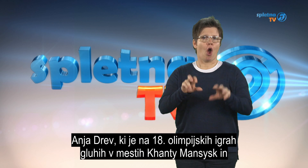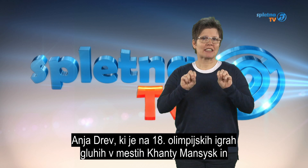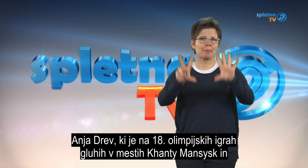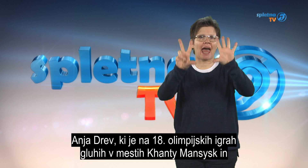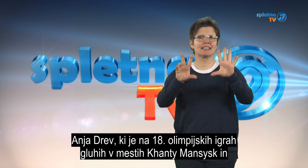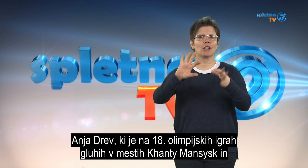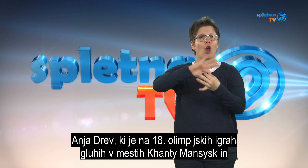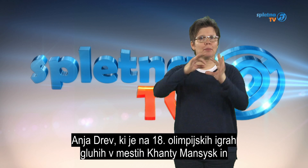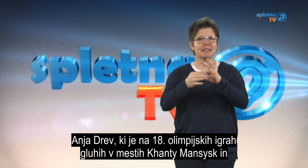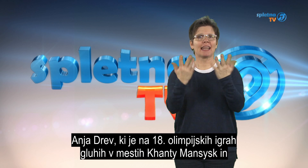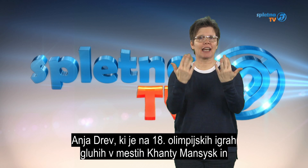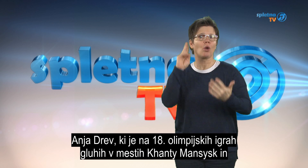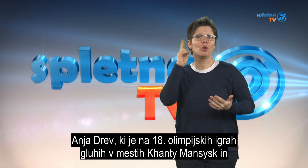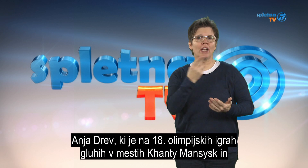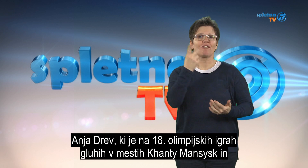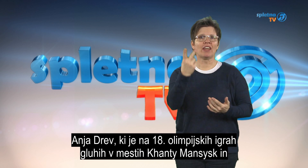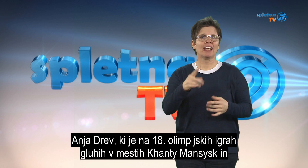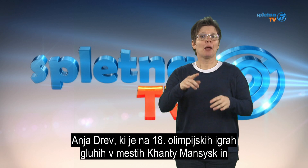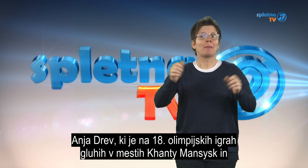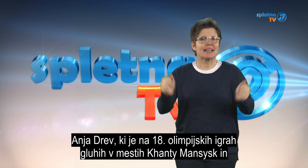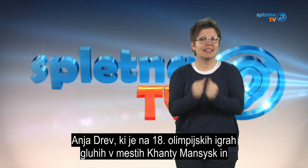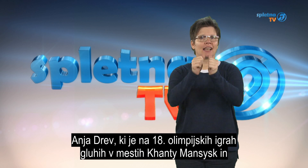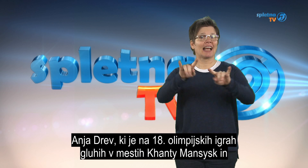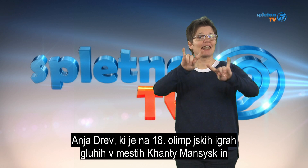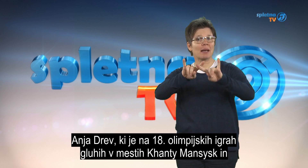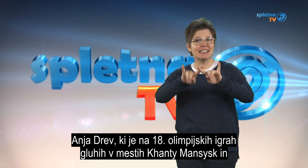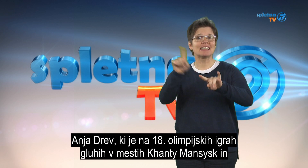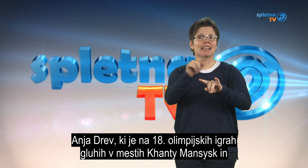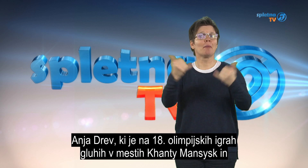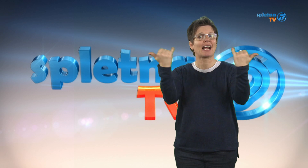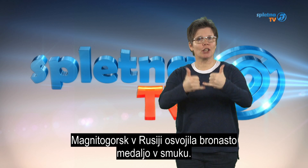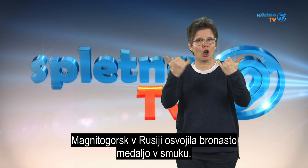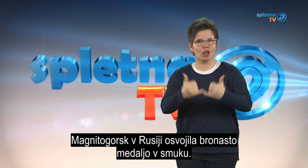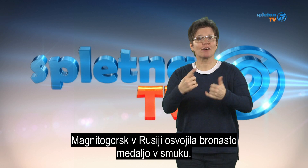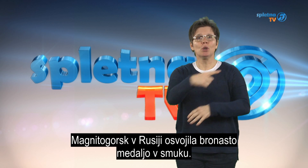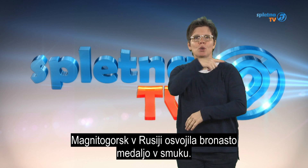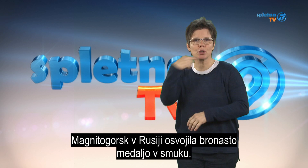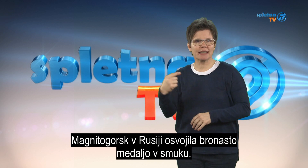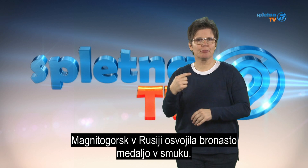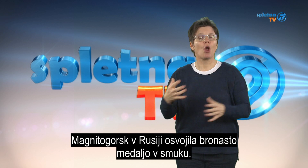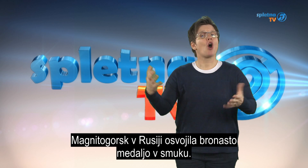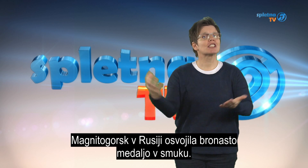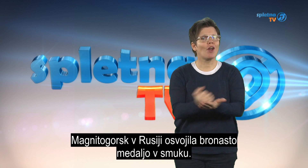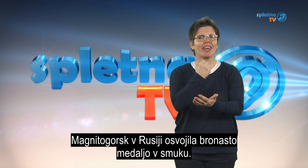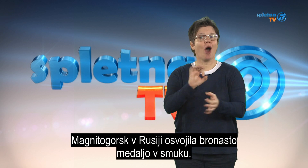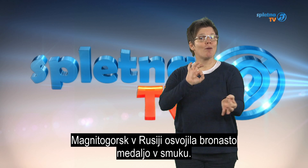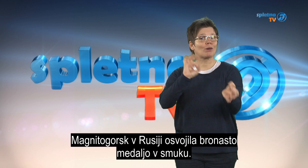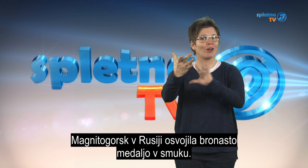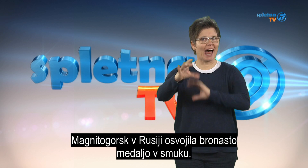18 olimpijskih igrah gluhih v mestih Kanti-Mansisk in Magnitogorsk v Rusiji osvojila